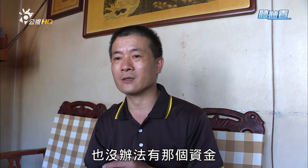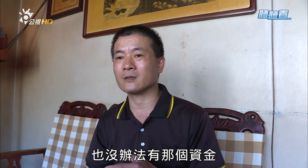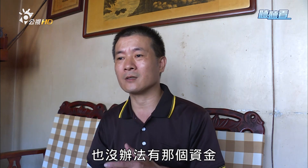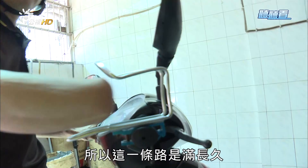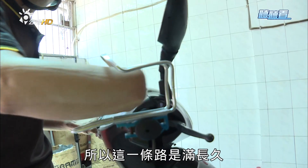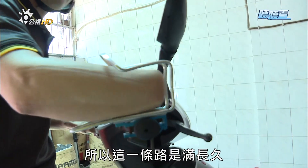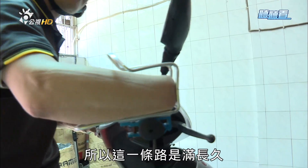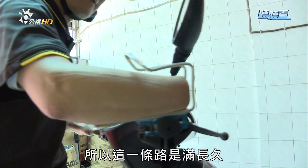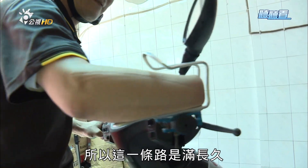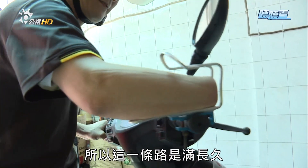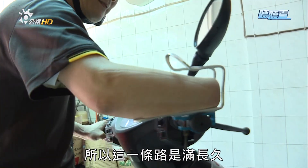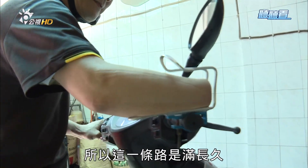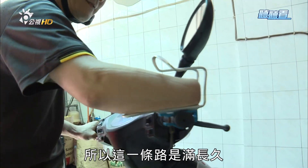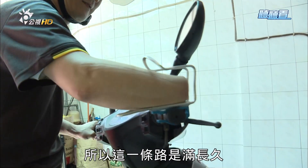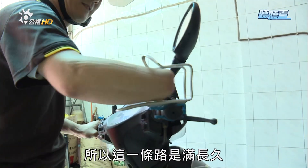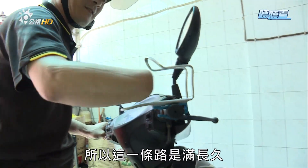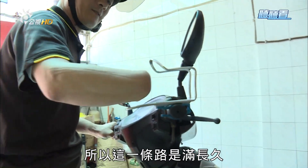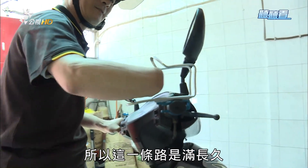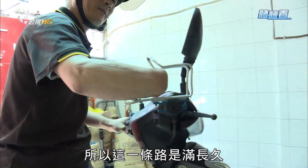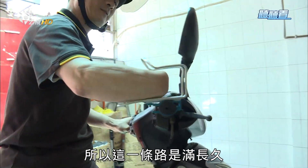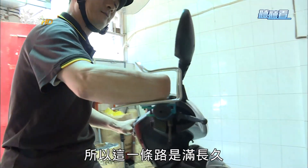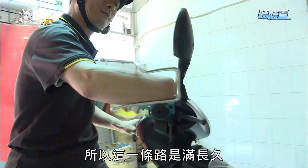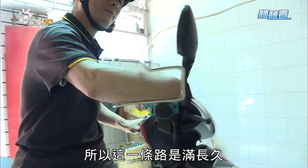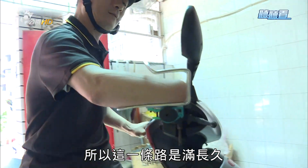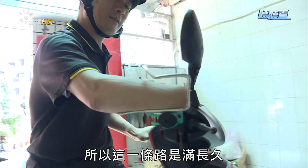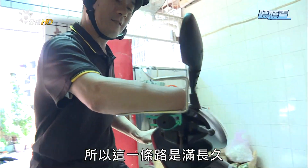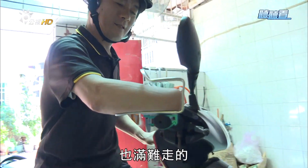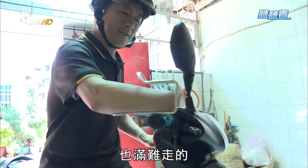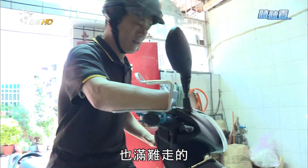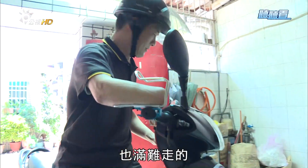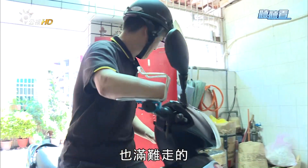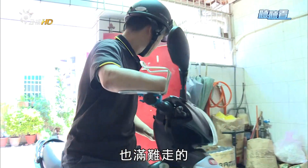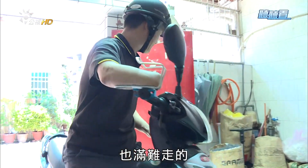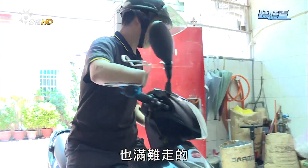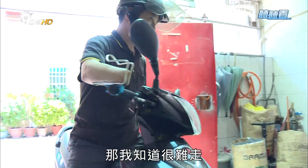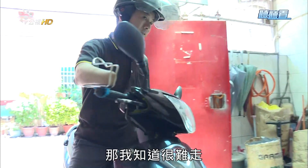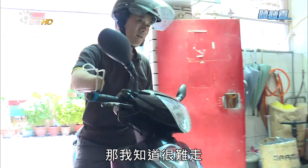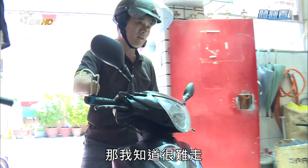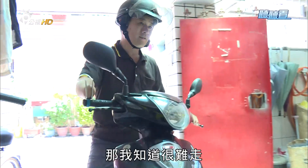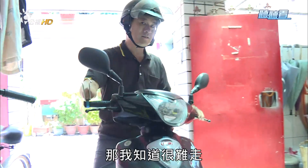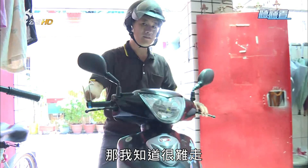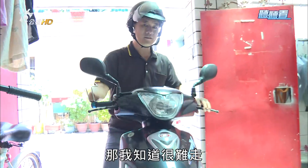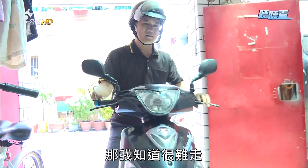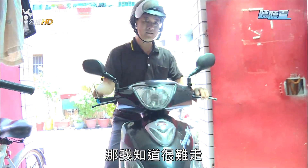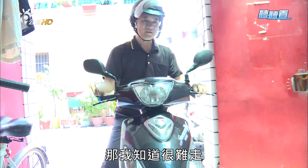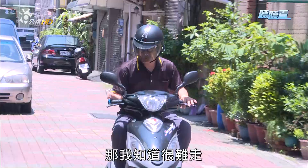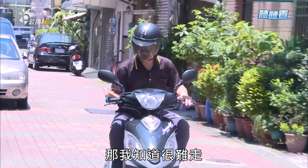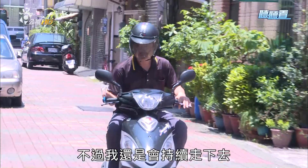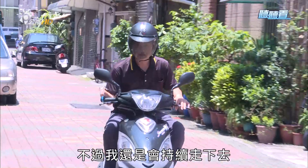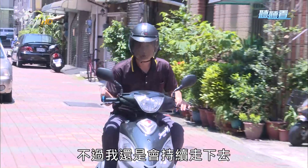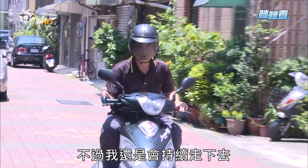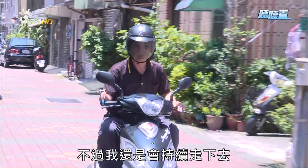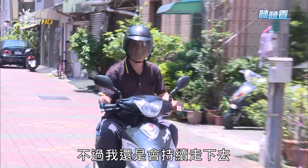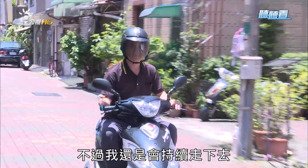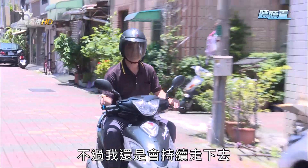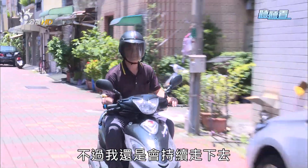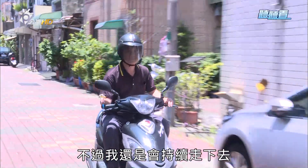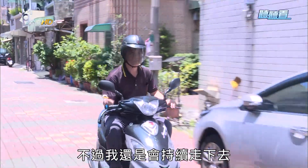资金，所以这条路是蛮长久也蛮难走的。那我知道很难走，不过我还是会持续走下